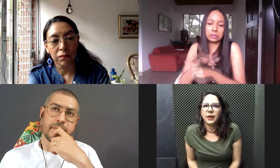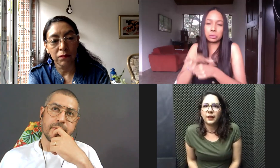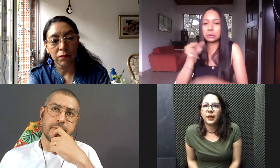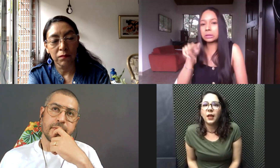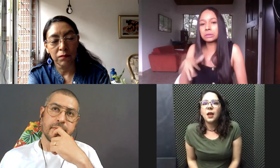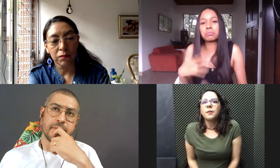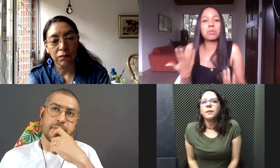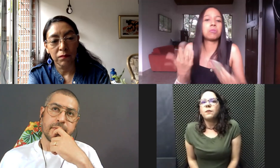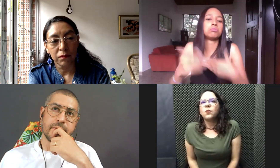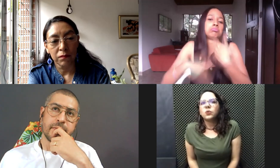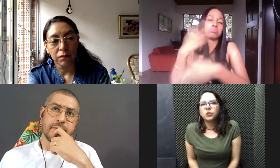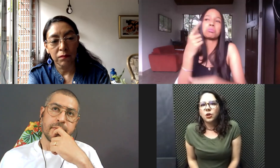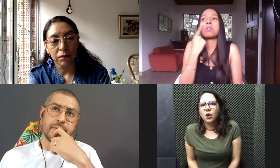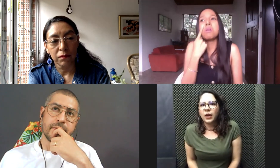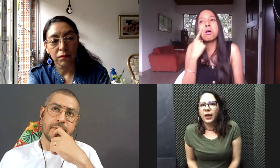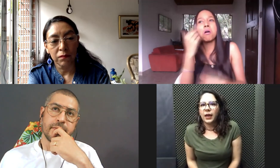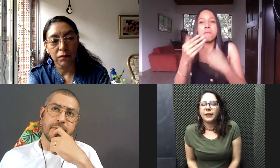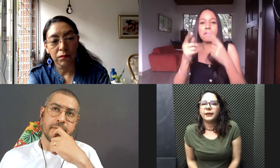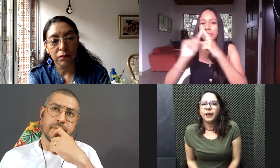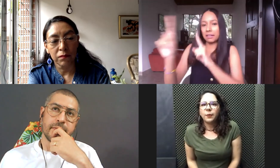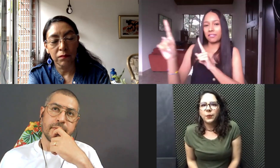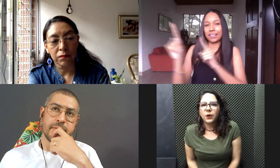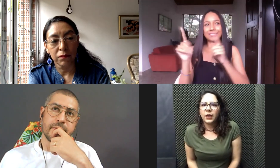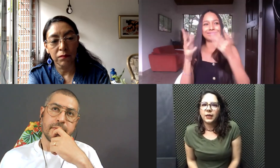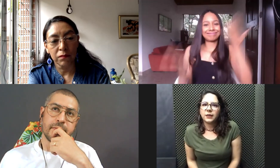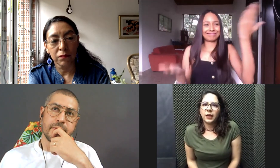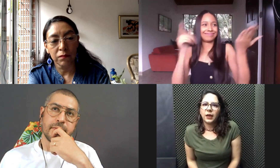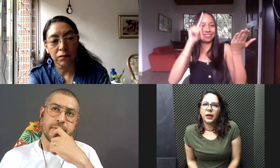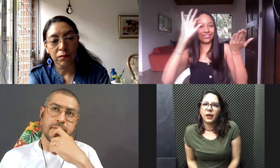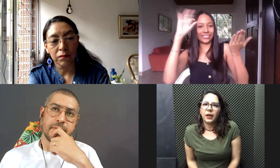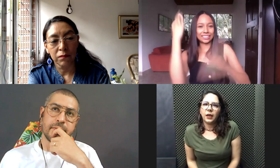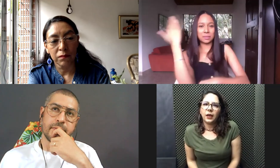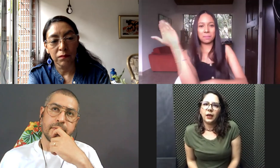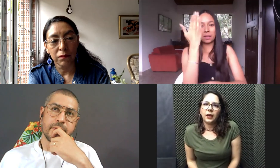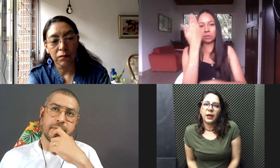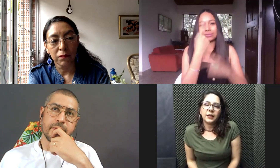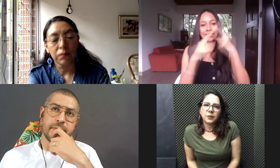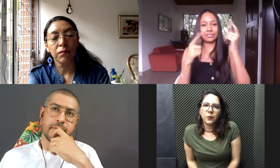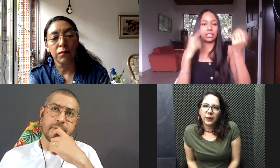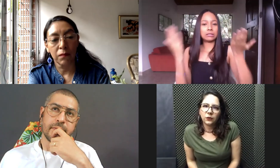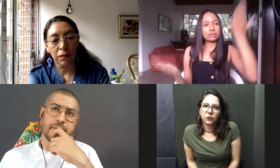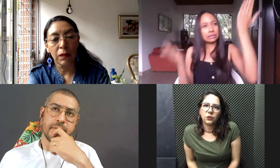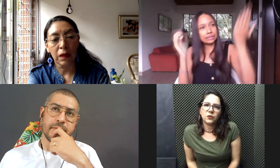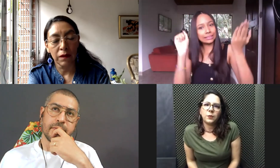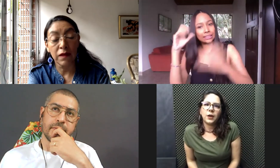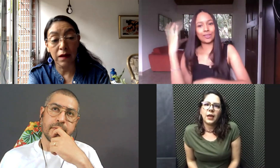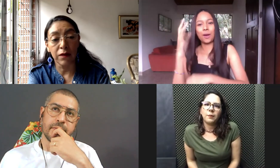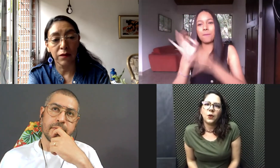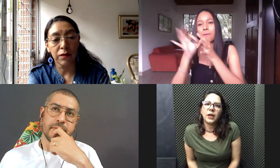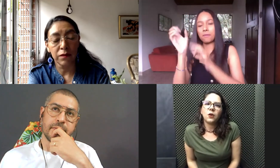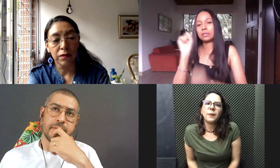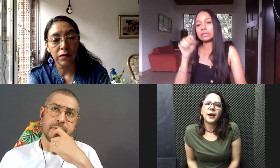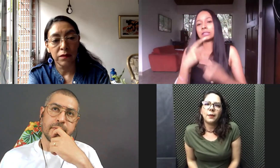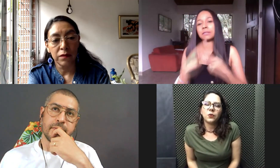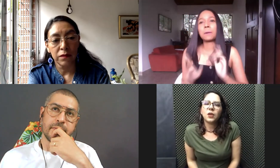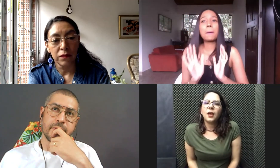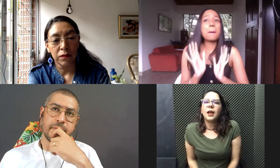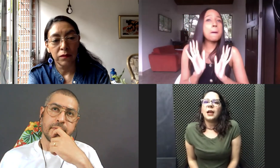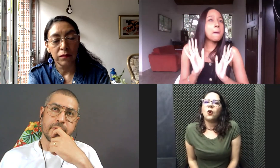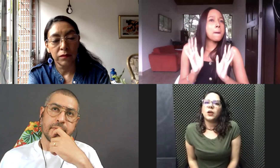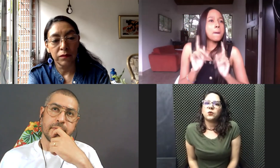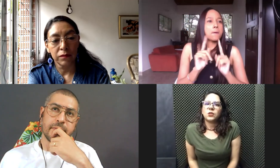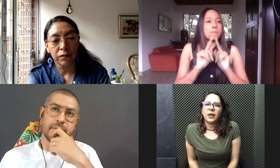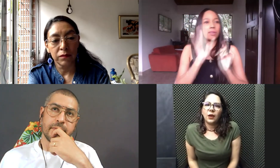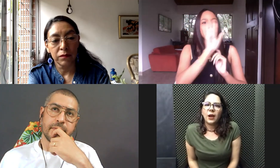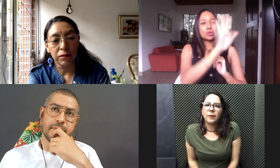se pierde mucho el tiempo en ese momento. Entonces, por ejemplo, ahí comparamos